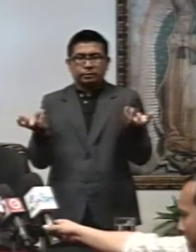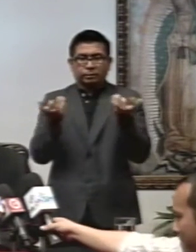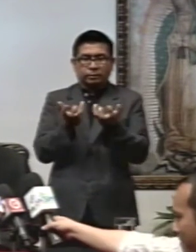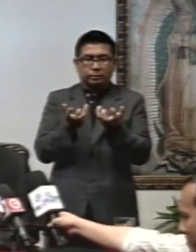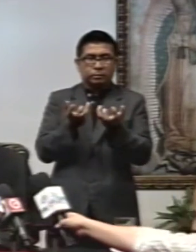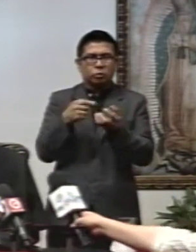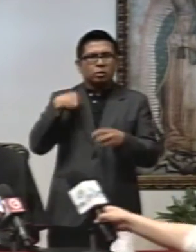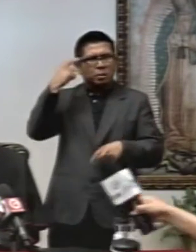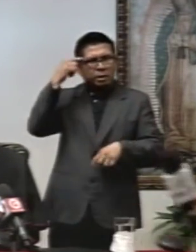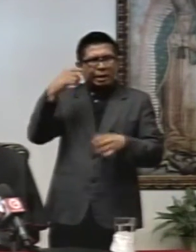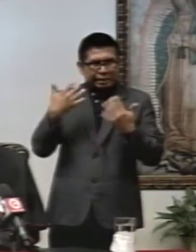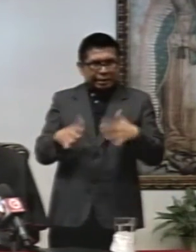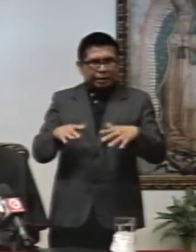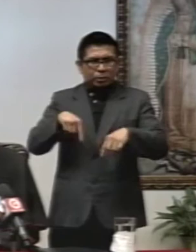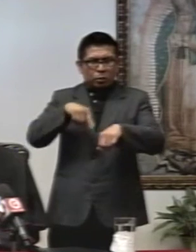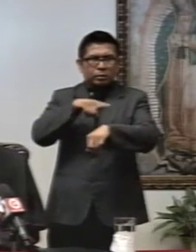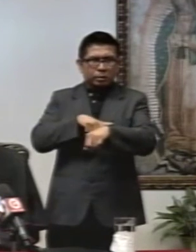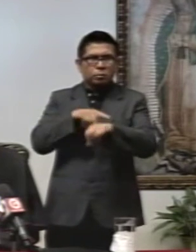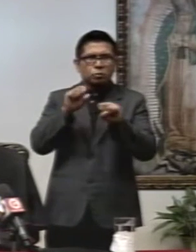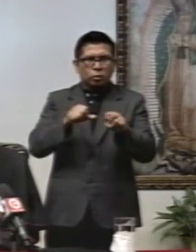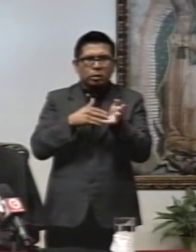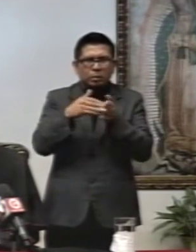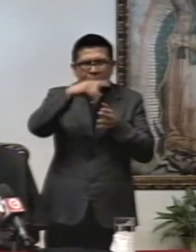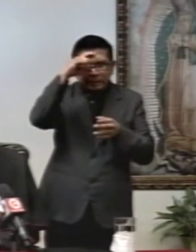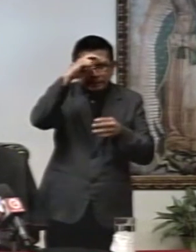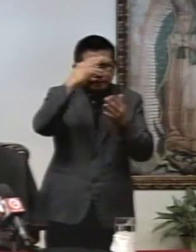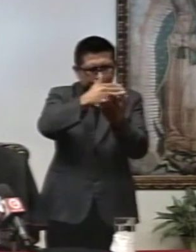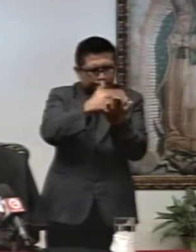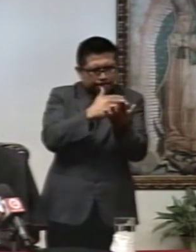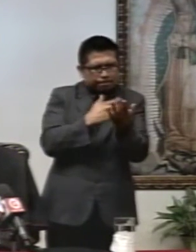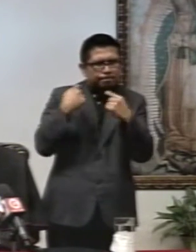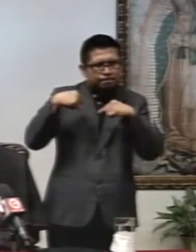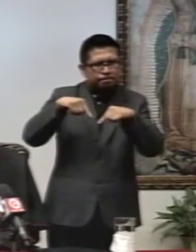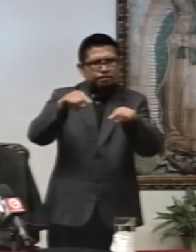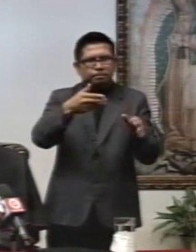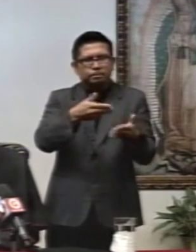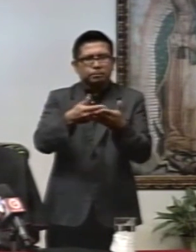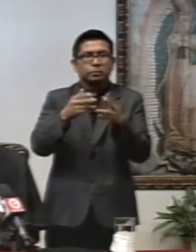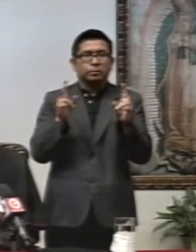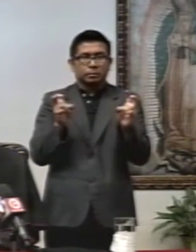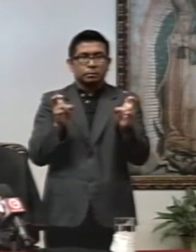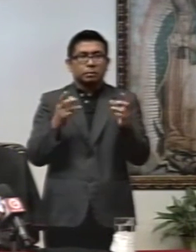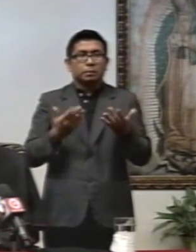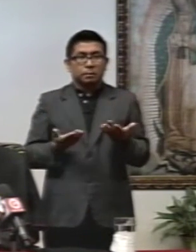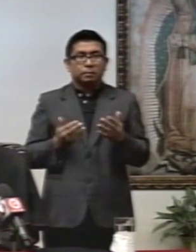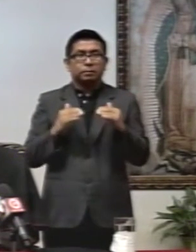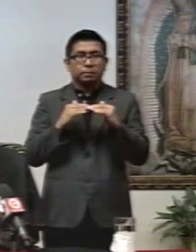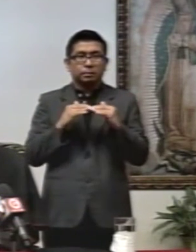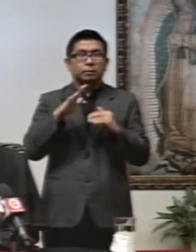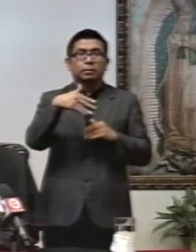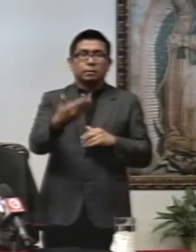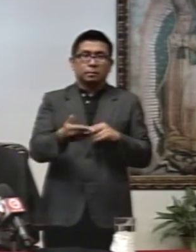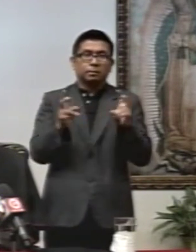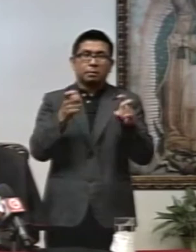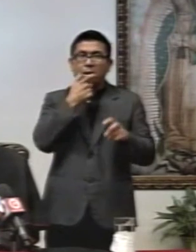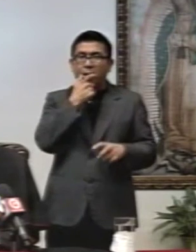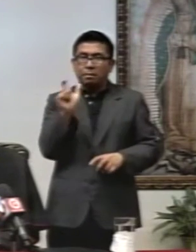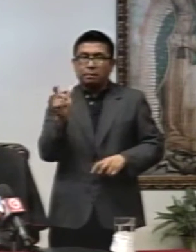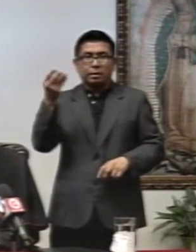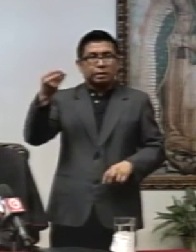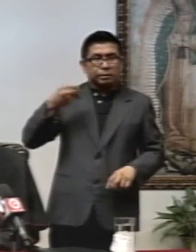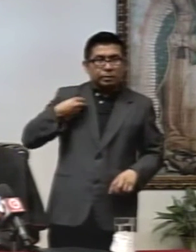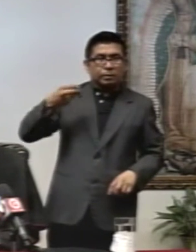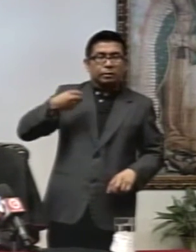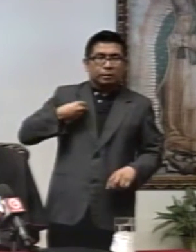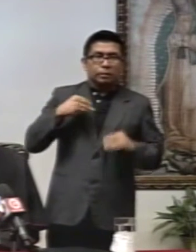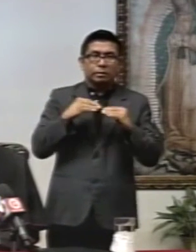momento se debe de empezar a trabajar en una agenda sostenible de este tema, porque también viene el tema de pensiones y